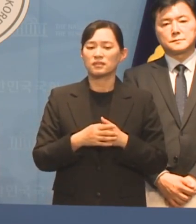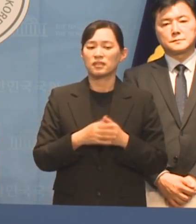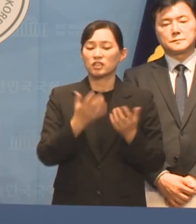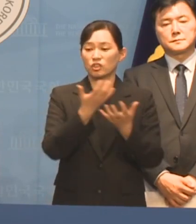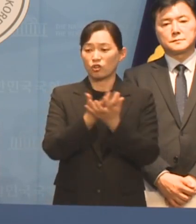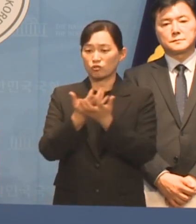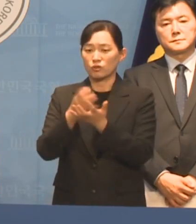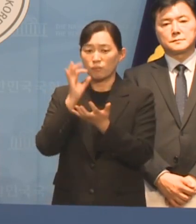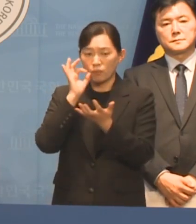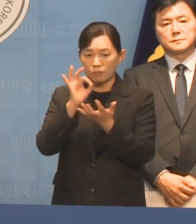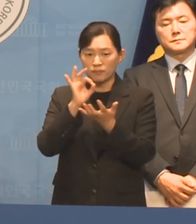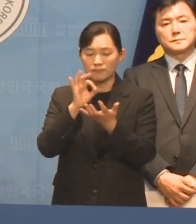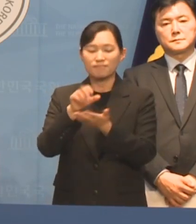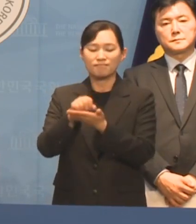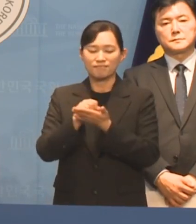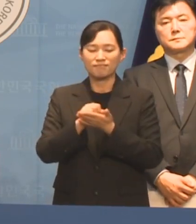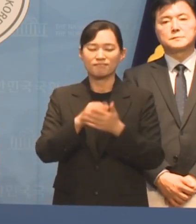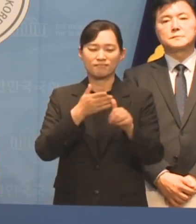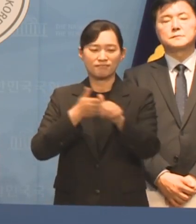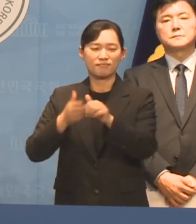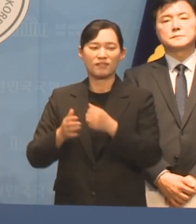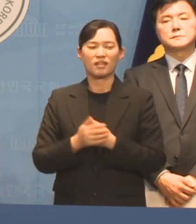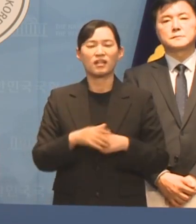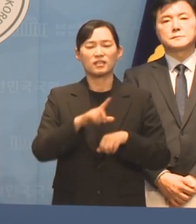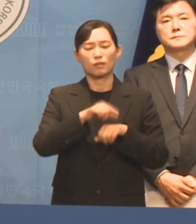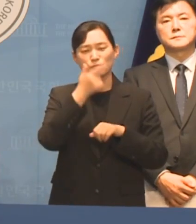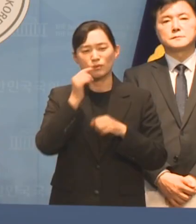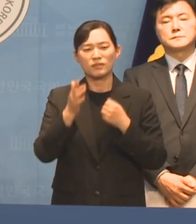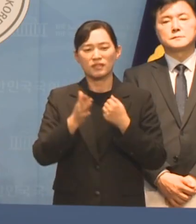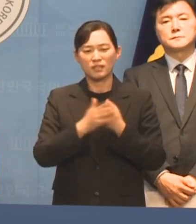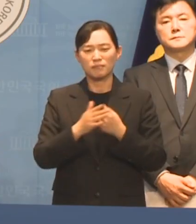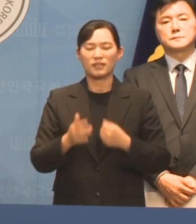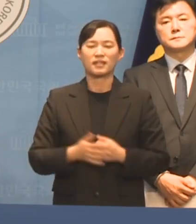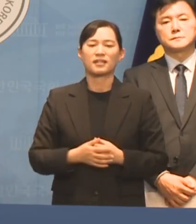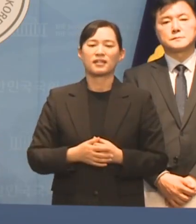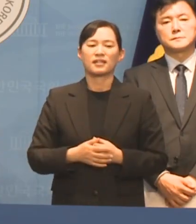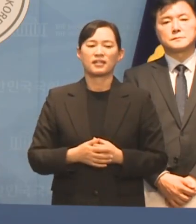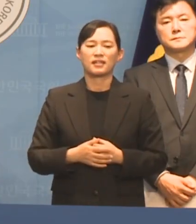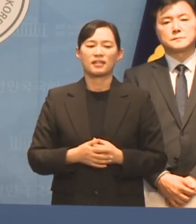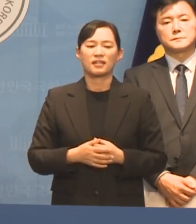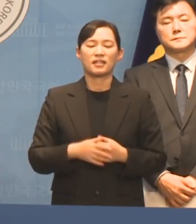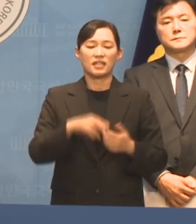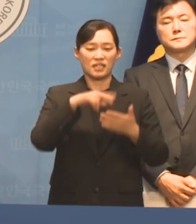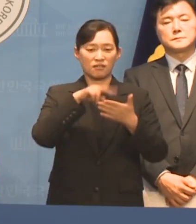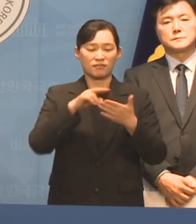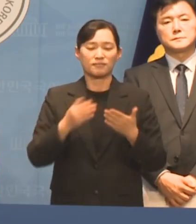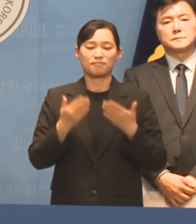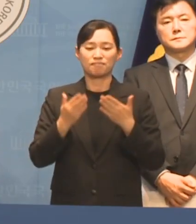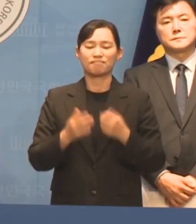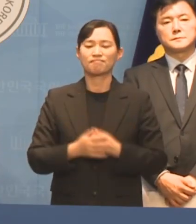유인물을 참조하시면 감사하겠고요. 시간 관계상 일부를 힘주어 낭독하는 것으로 하겠습니다.